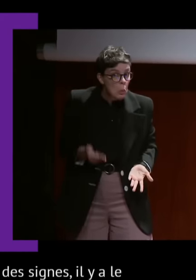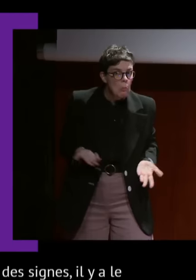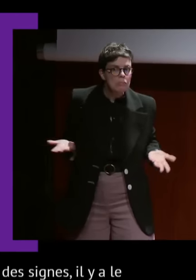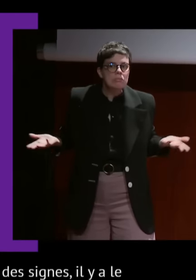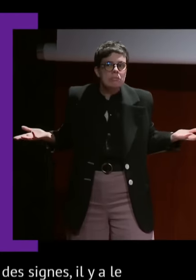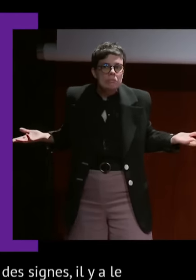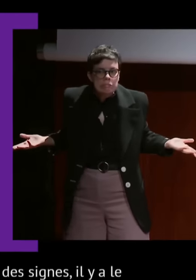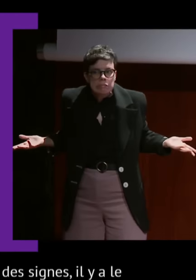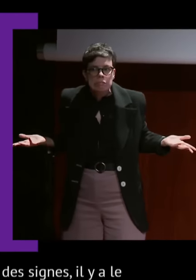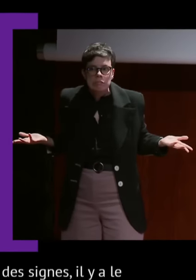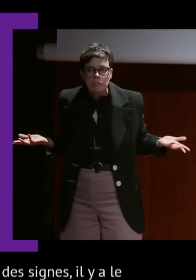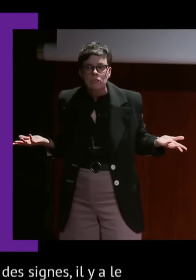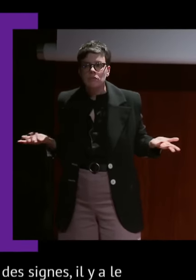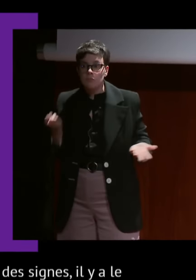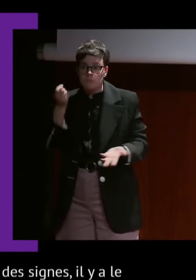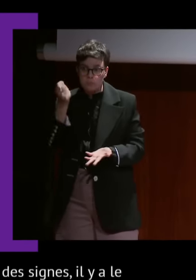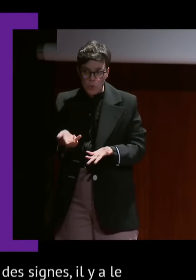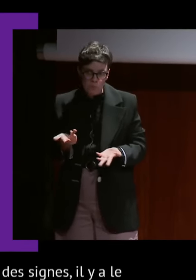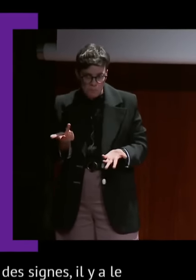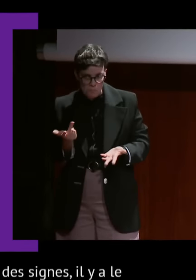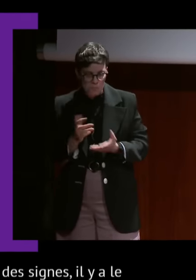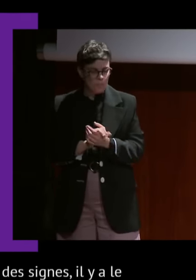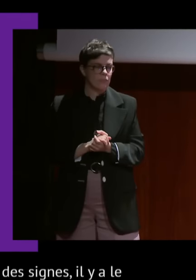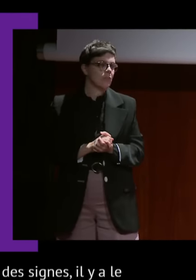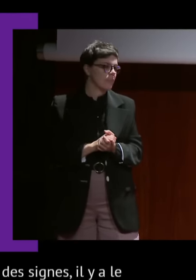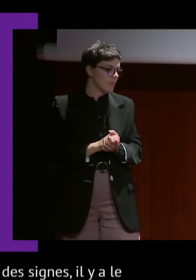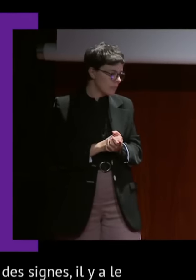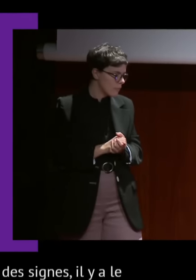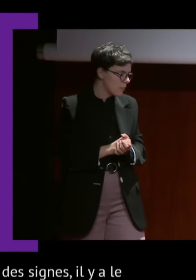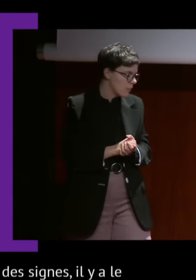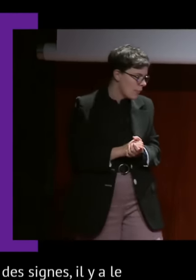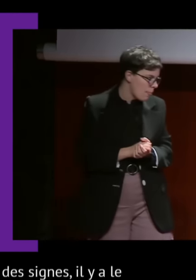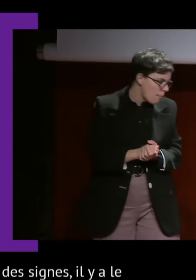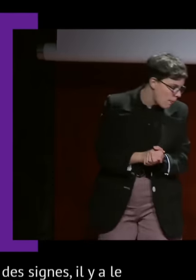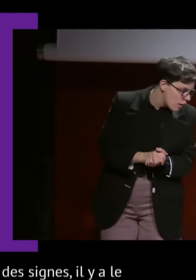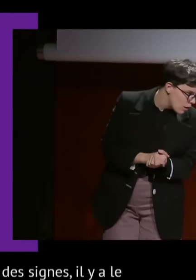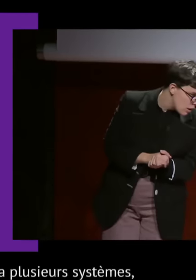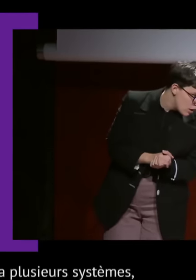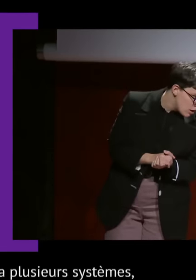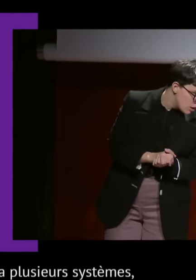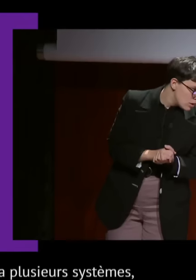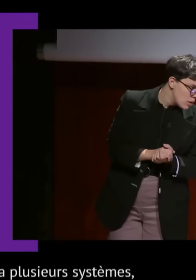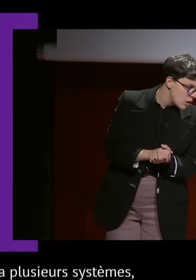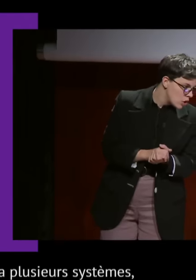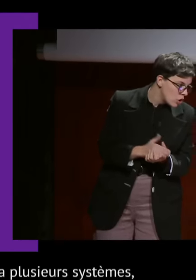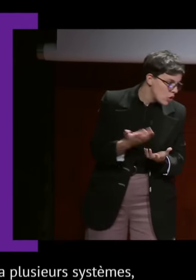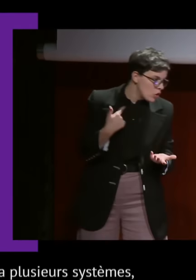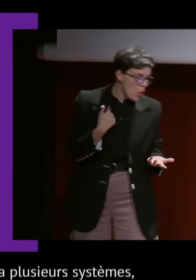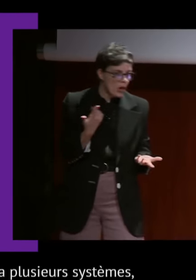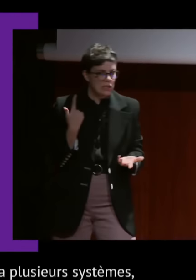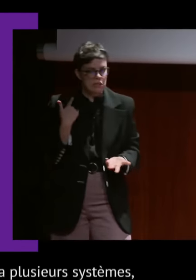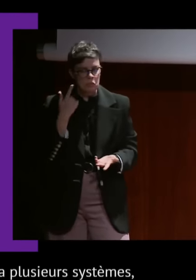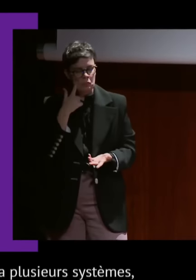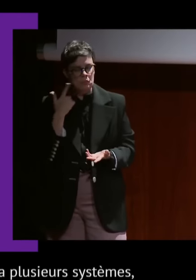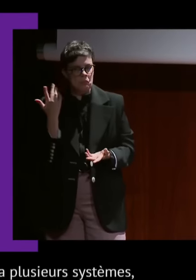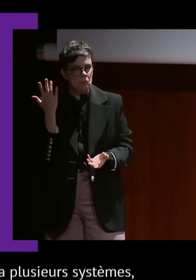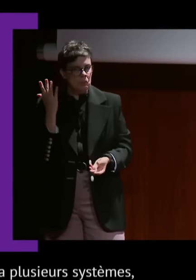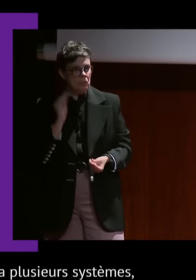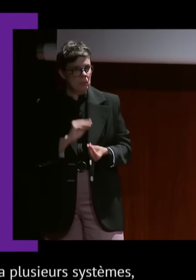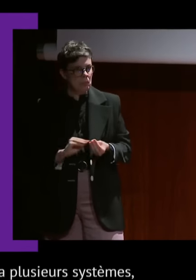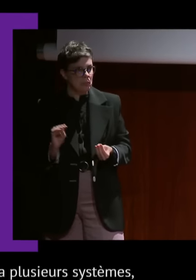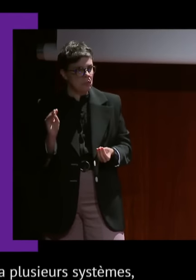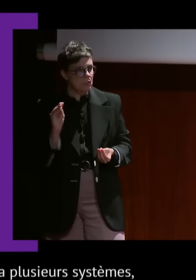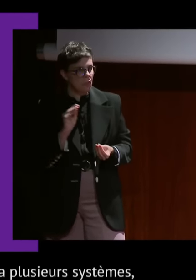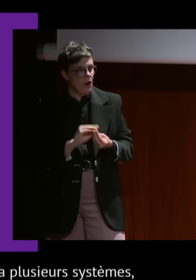que ces systèmes sont utilisés par la communauté sourde? On peut se poser la question. En fait, il s'avère qu'ils sont peu utilisés.